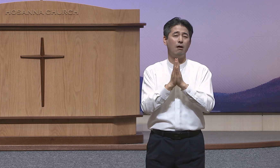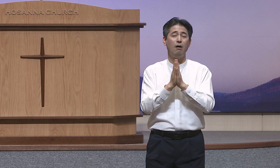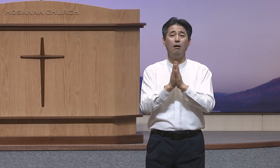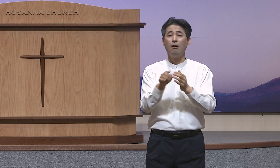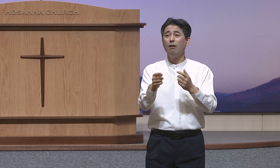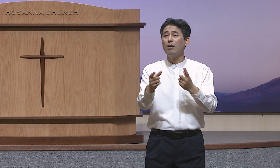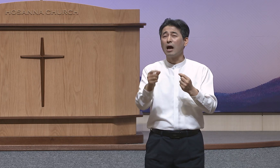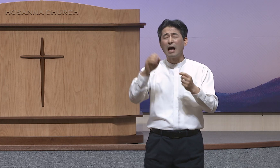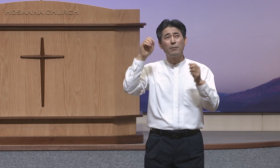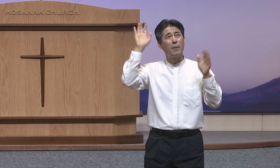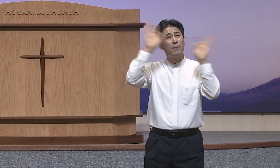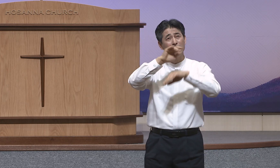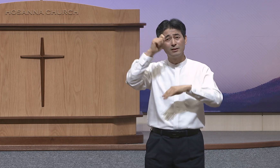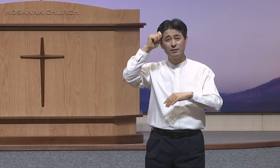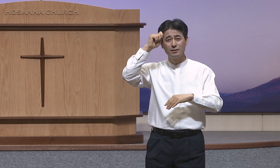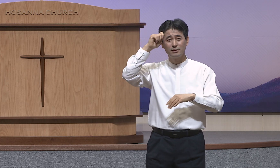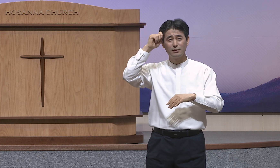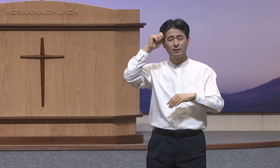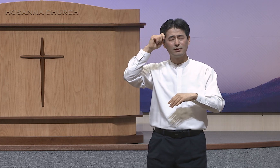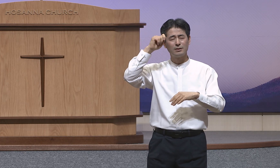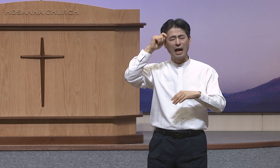라고 그렇게